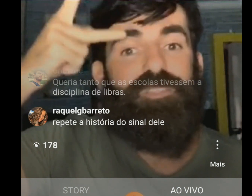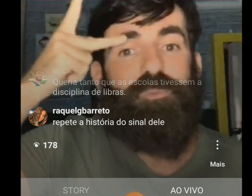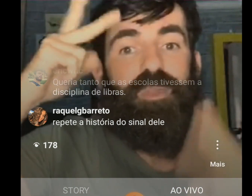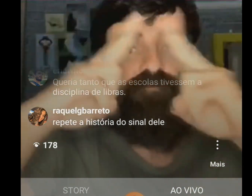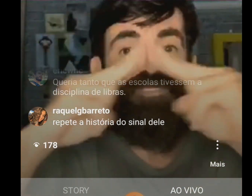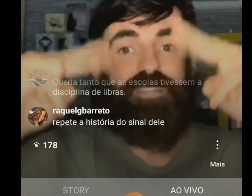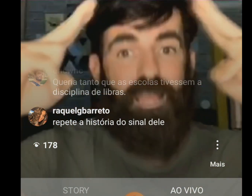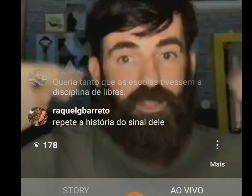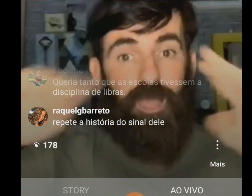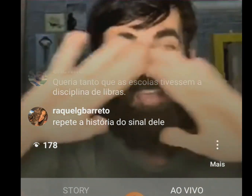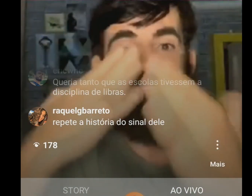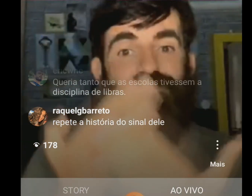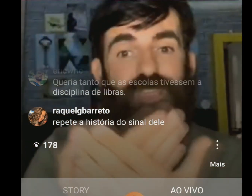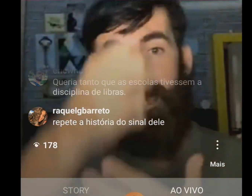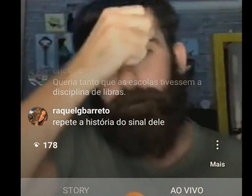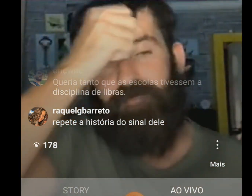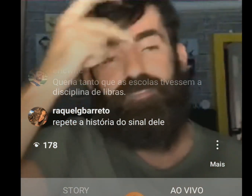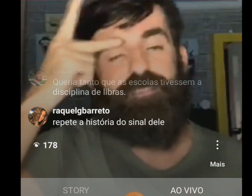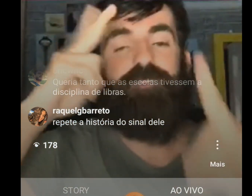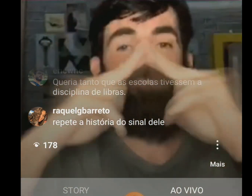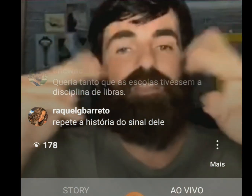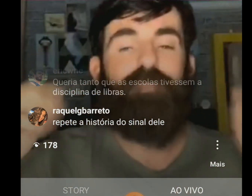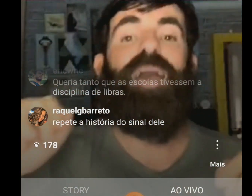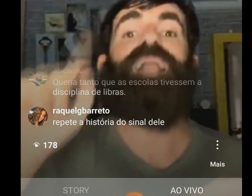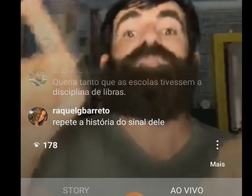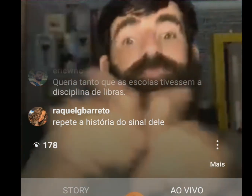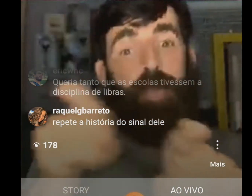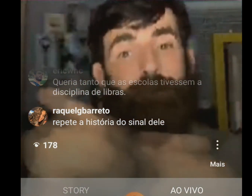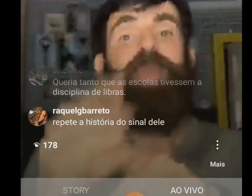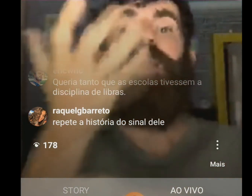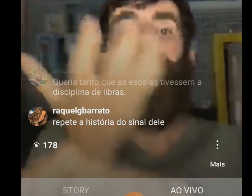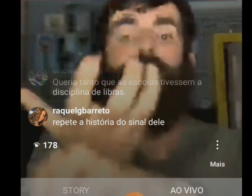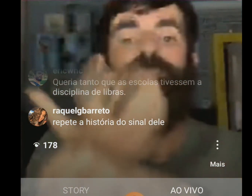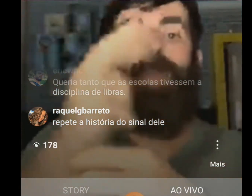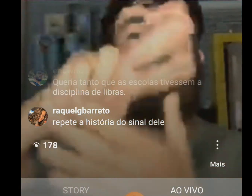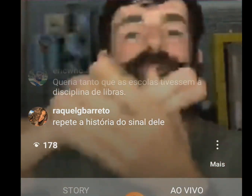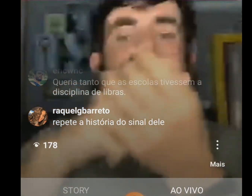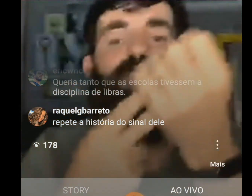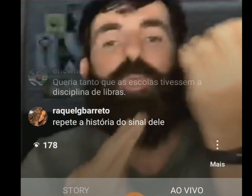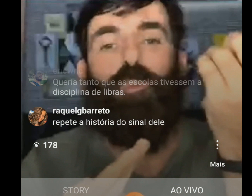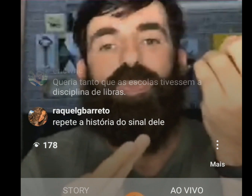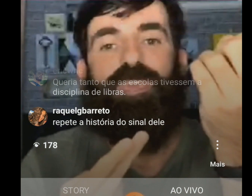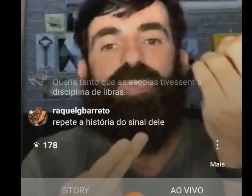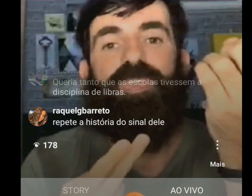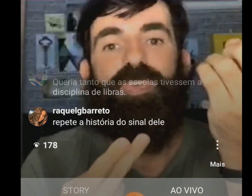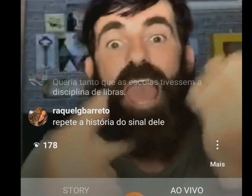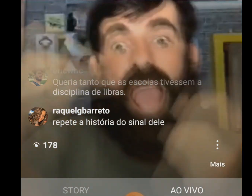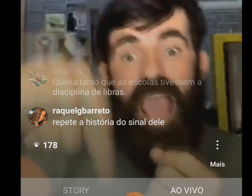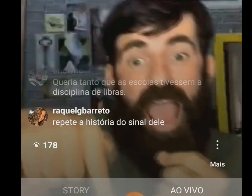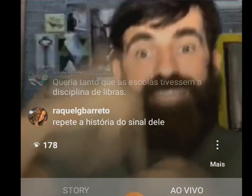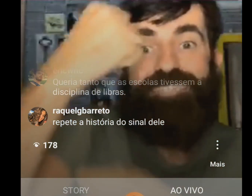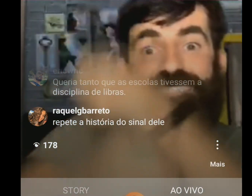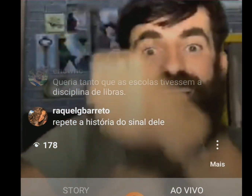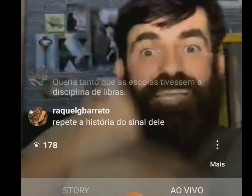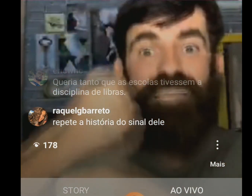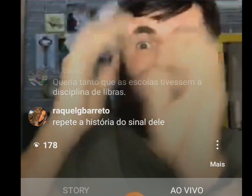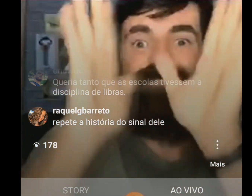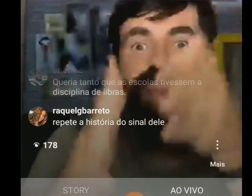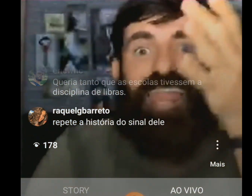Mas no que tange as escolas da prefeitura de Florianópolis, as escolas daqui já são bilíngues, tem a